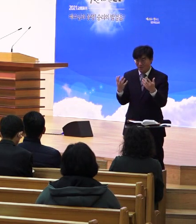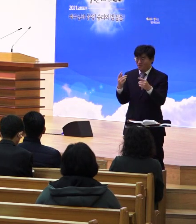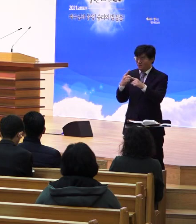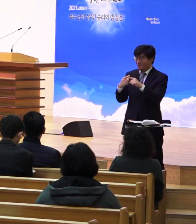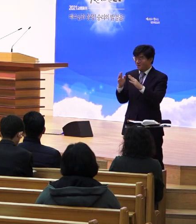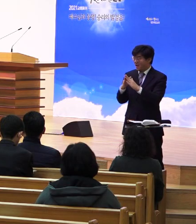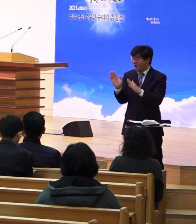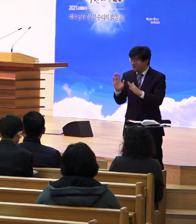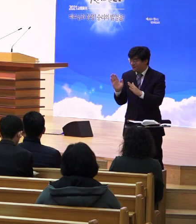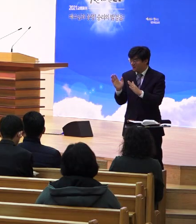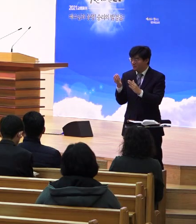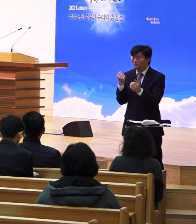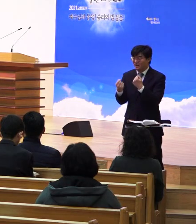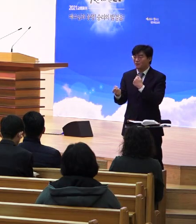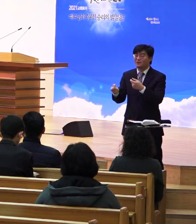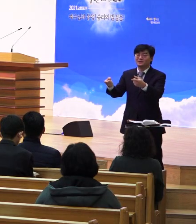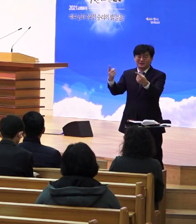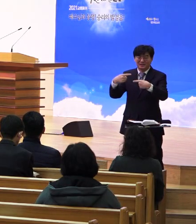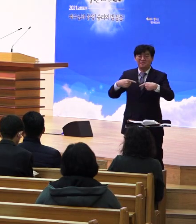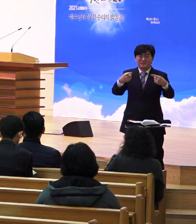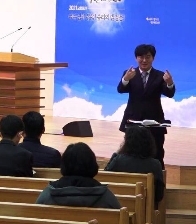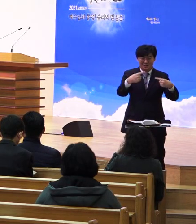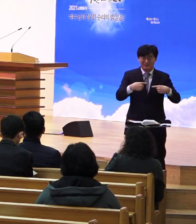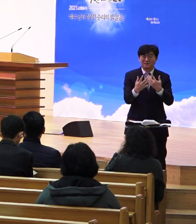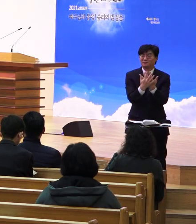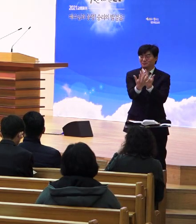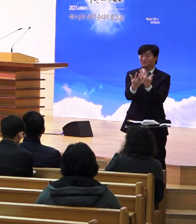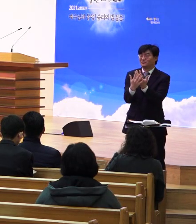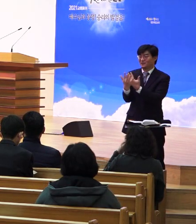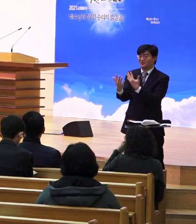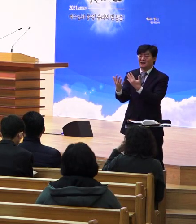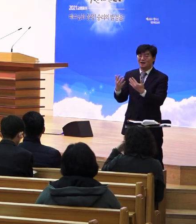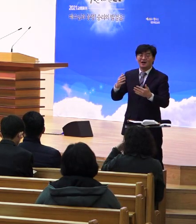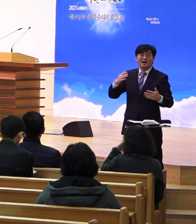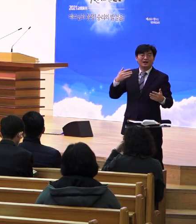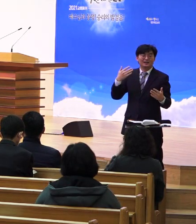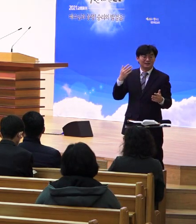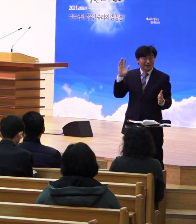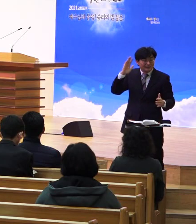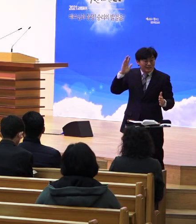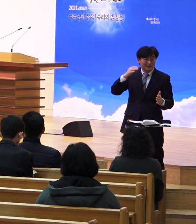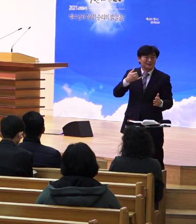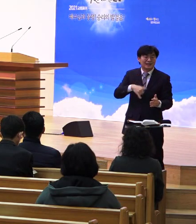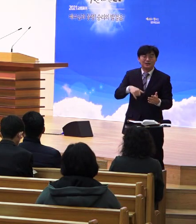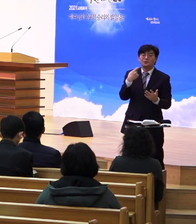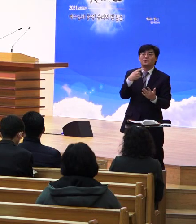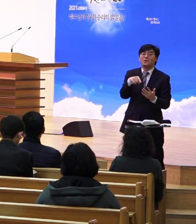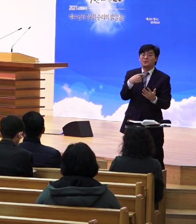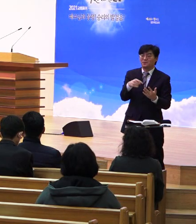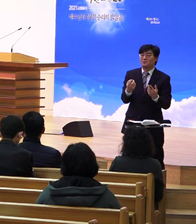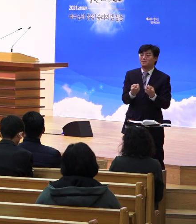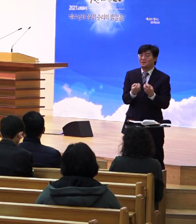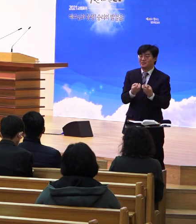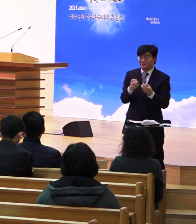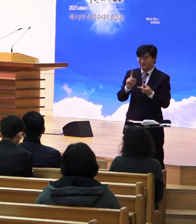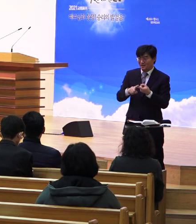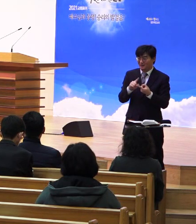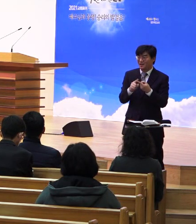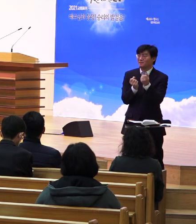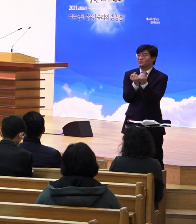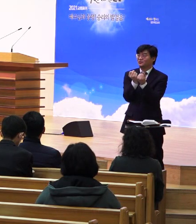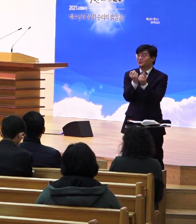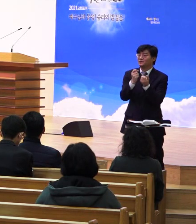주신 메시지였습니다. 그래서 그날 그렇게 초청하기로 했고요. 지금도 제가 그 등록표가 다 있는데